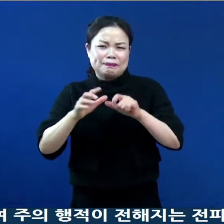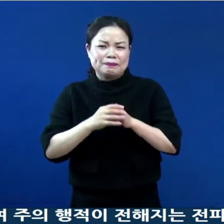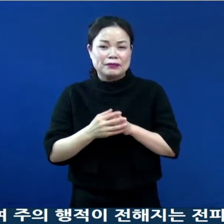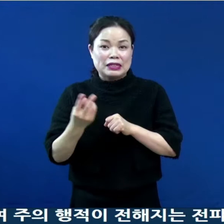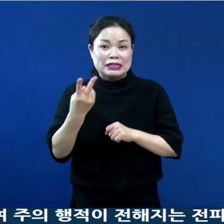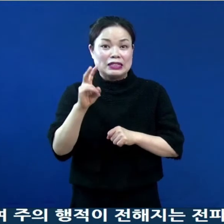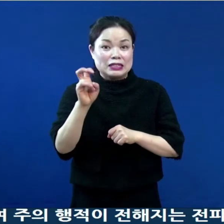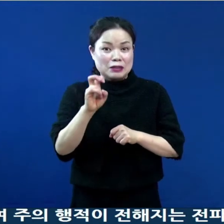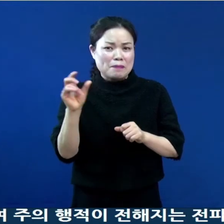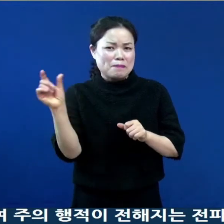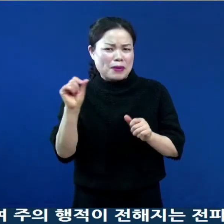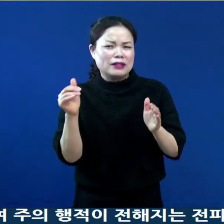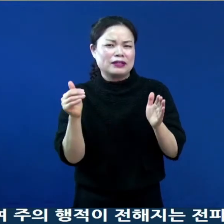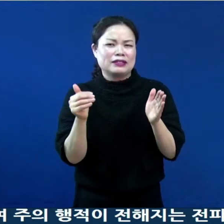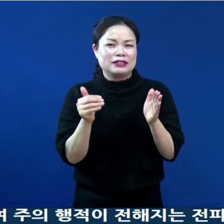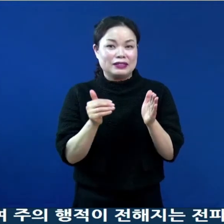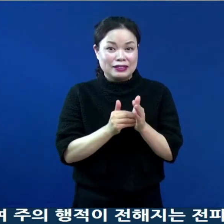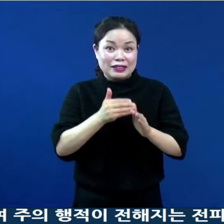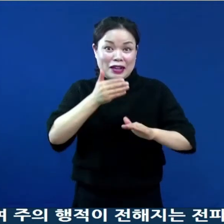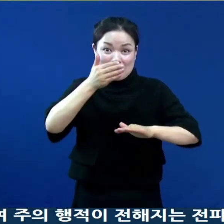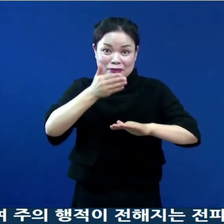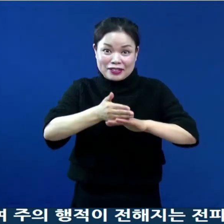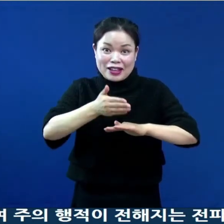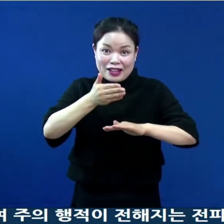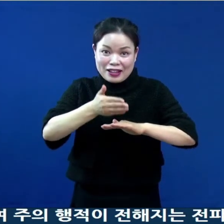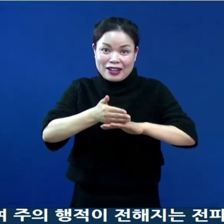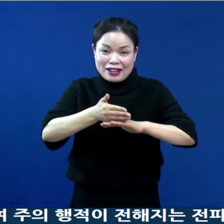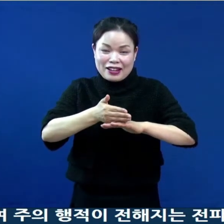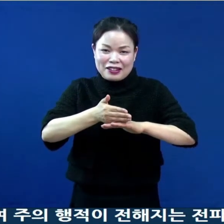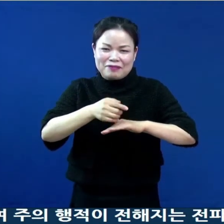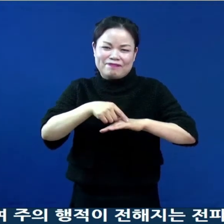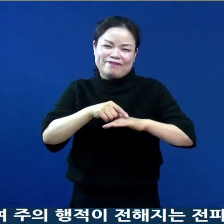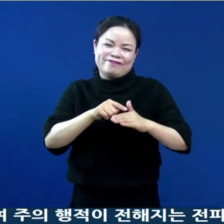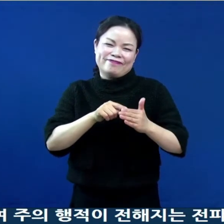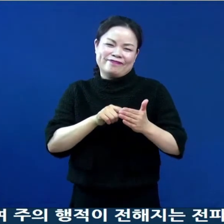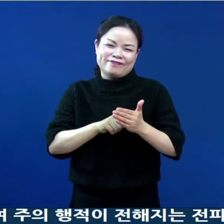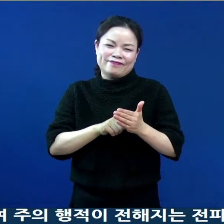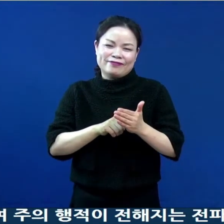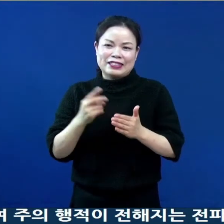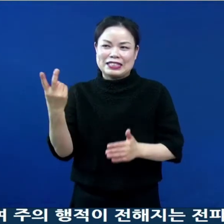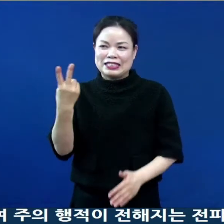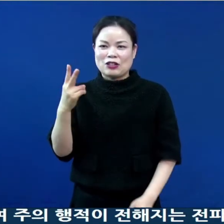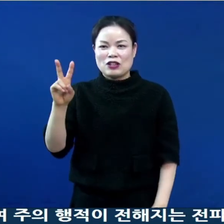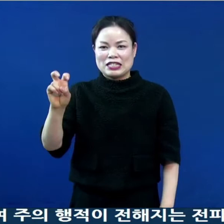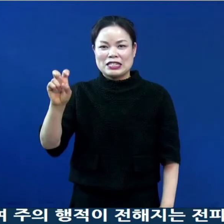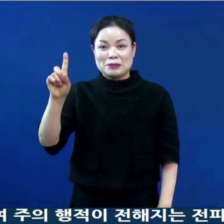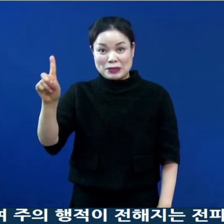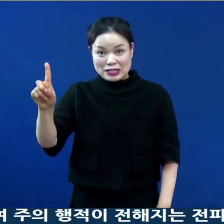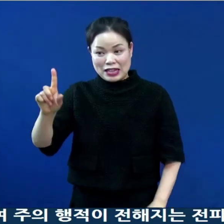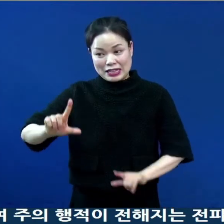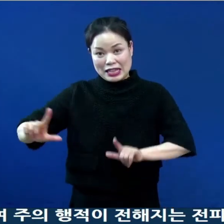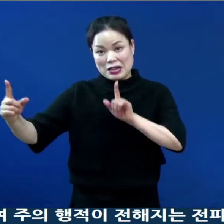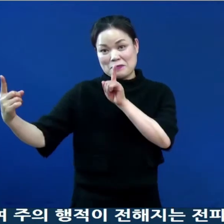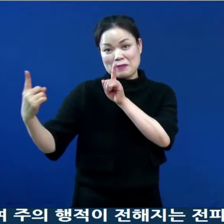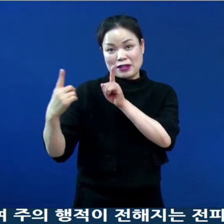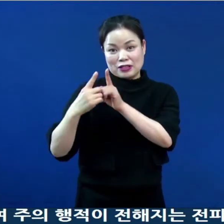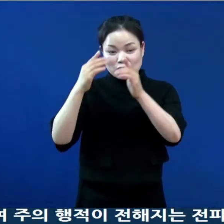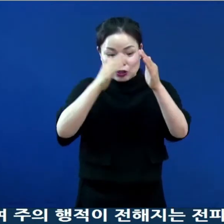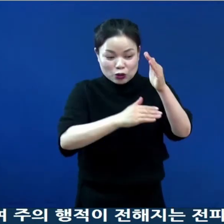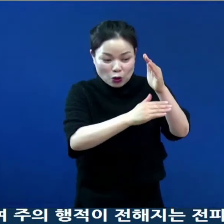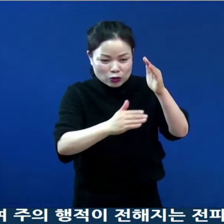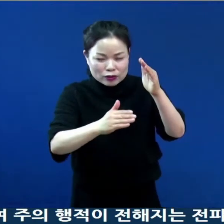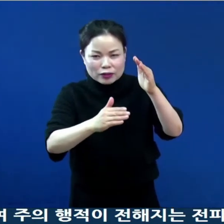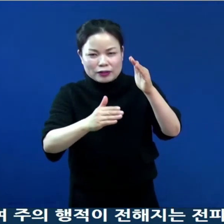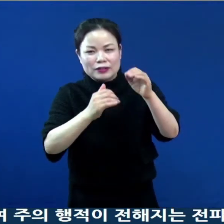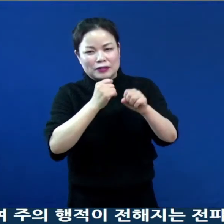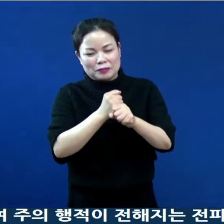빨리 끝난 것이 참 감사하다라는 마음을 가지고 2021년 첫 날을 맞이한 우리 성도님들이